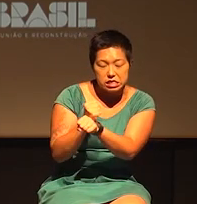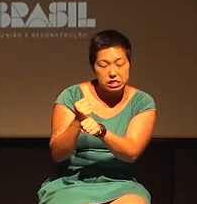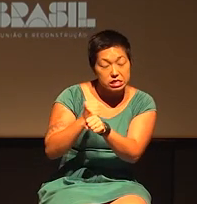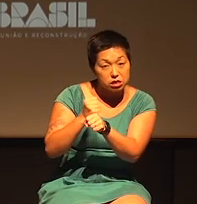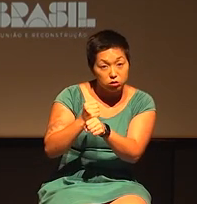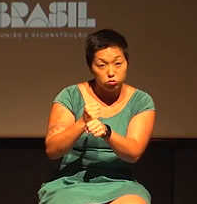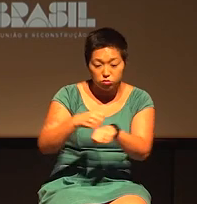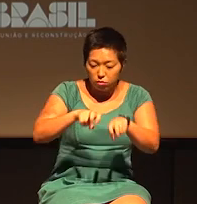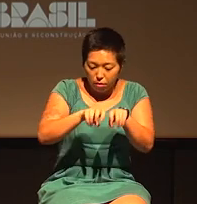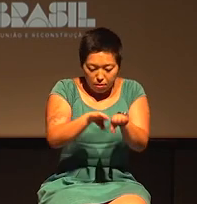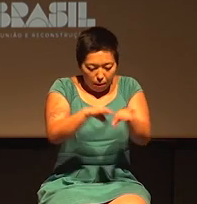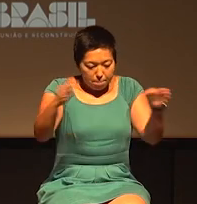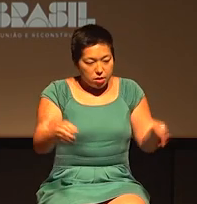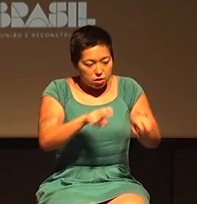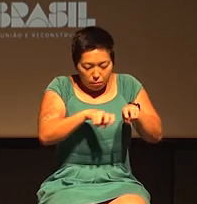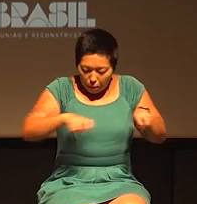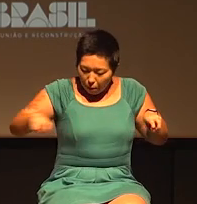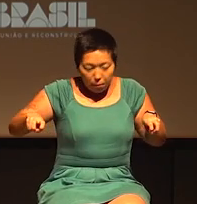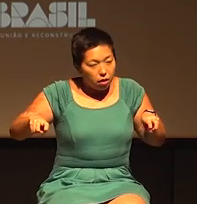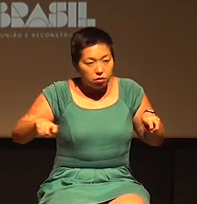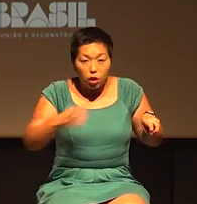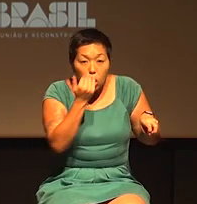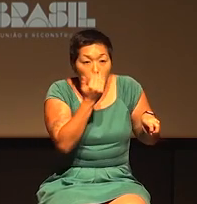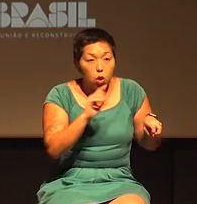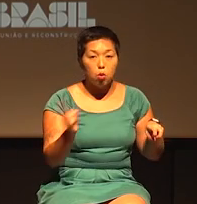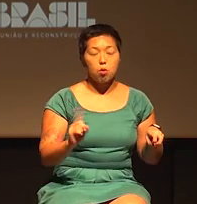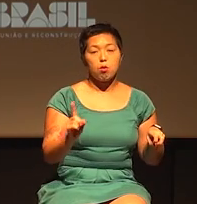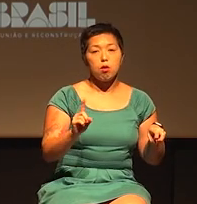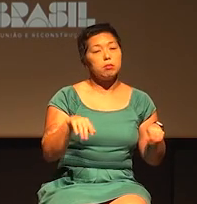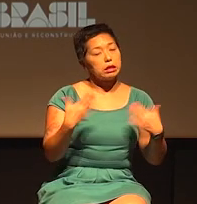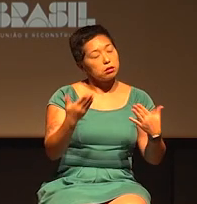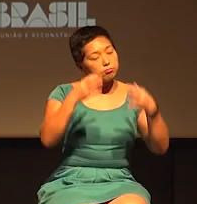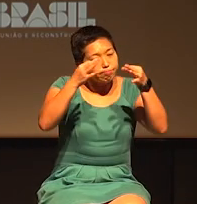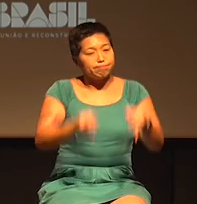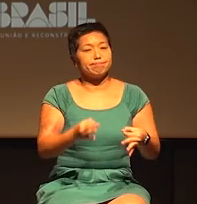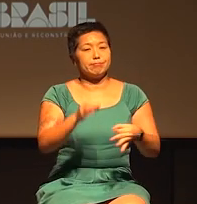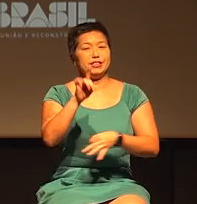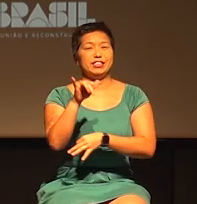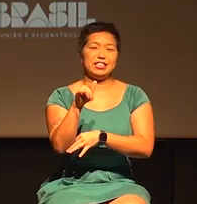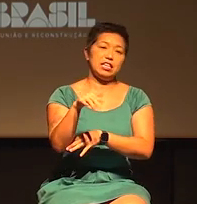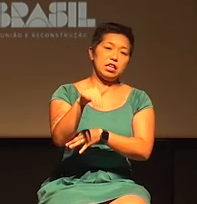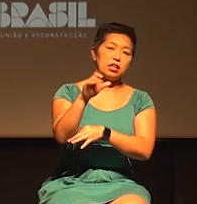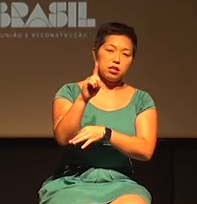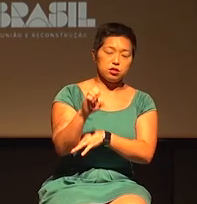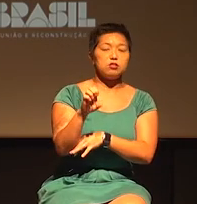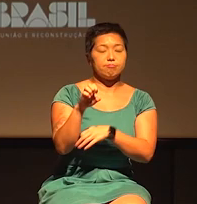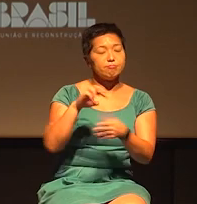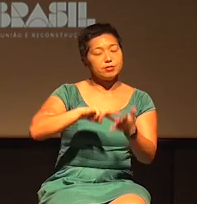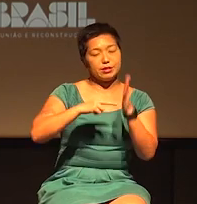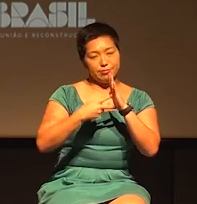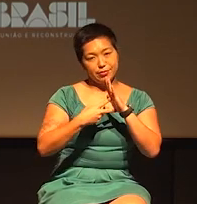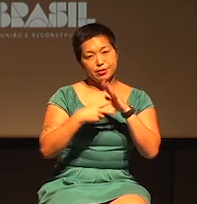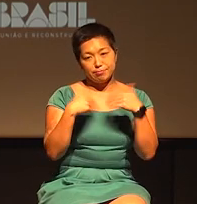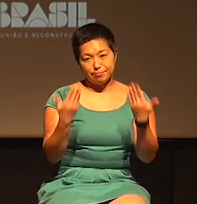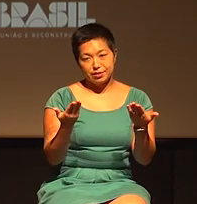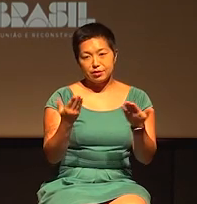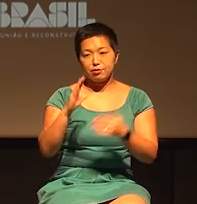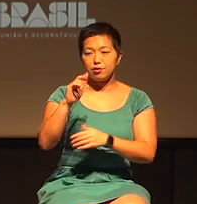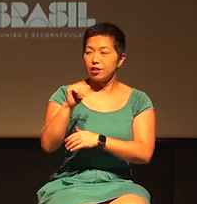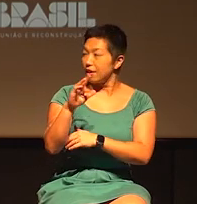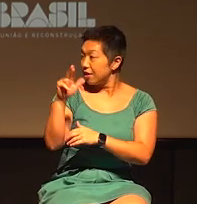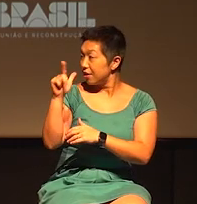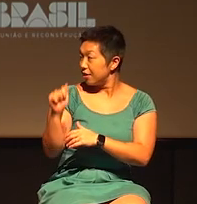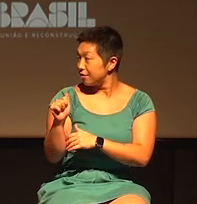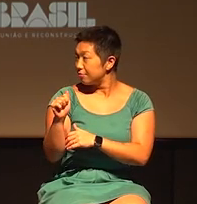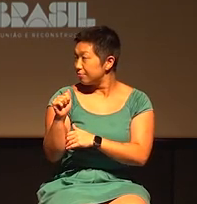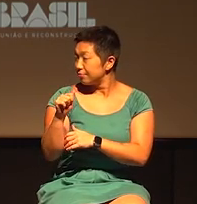dignidade é o alimento sentar na mesa né então Carlinha Carla Bueno